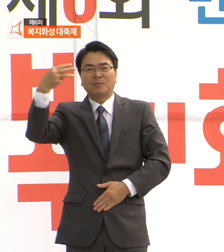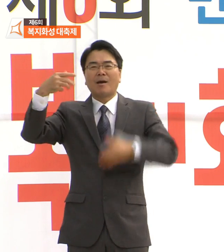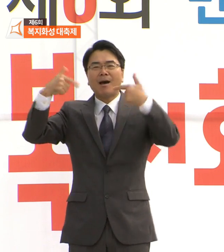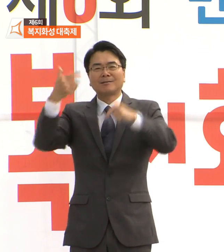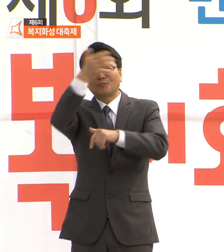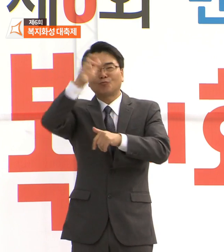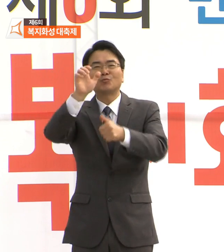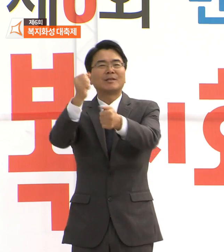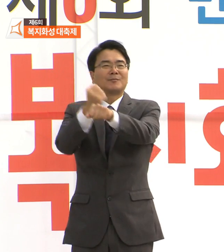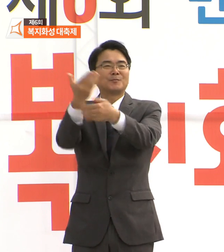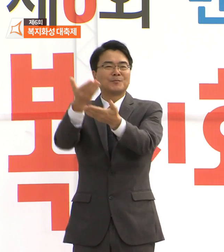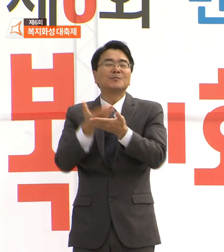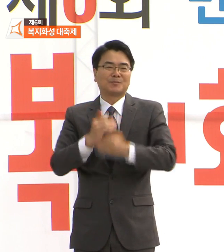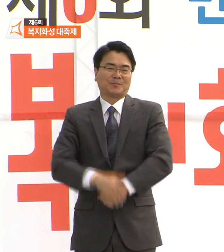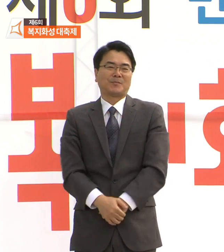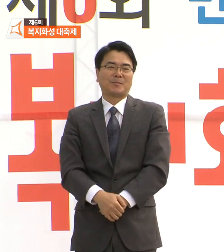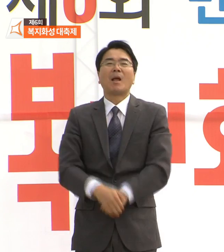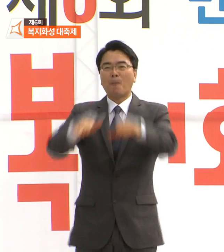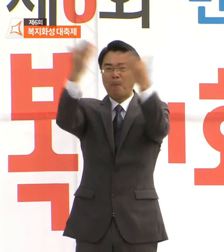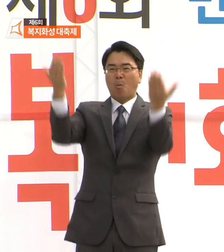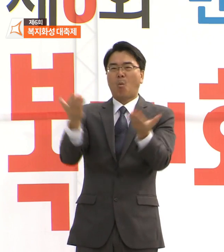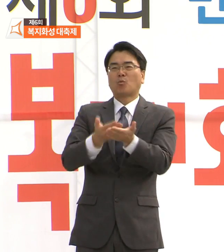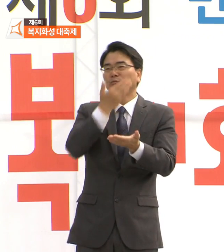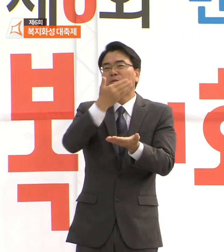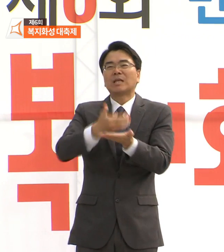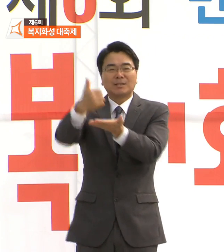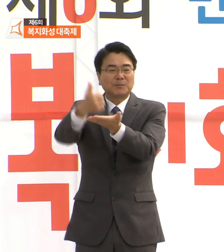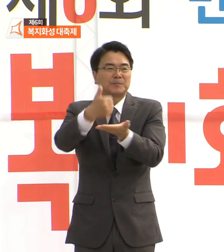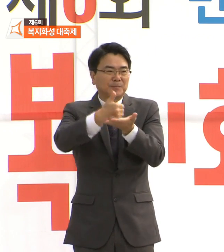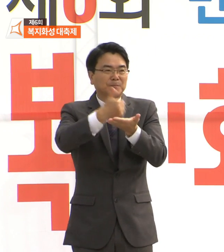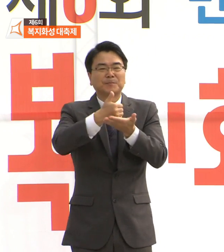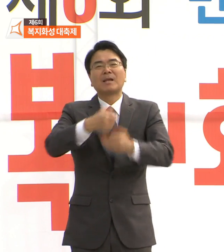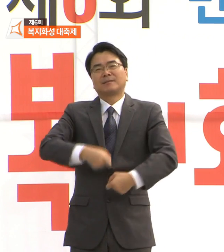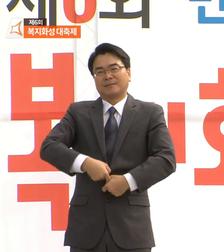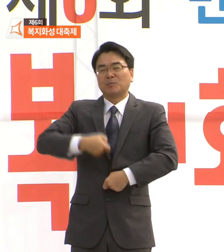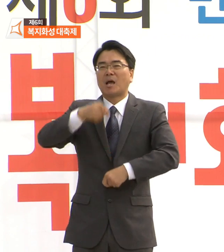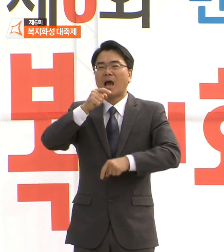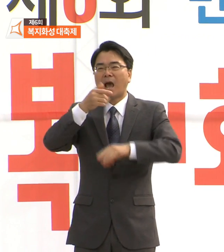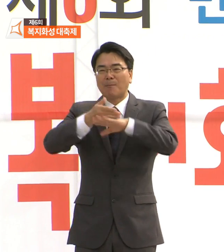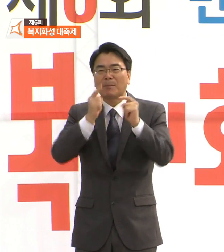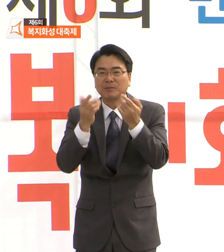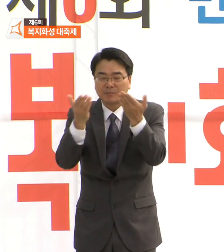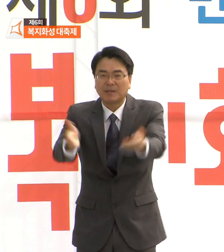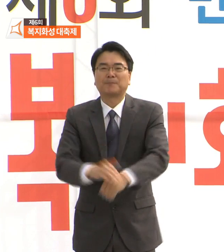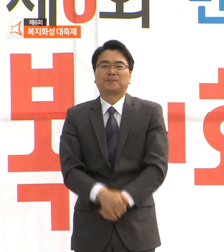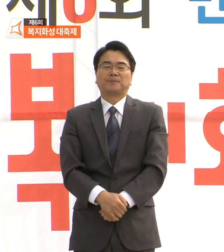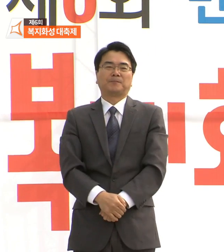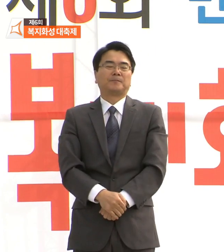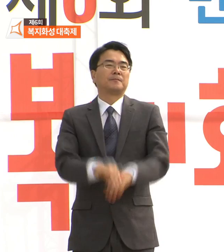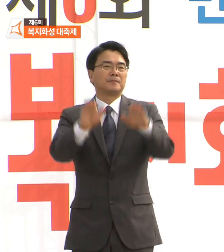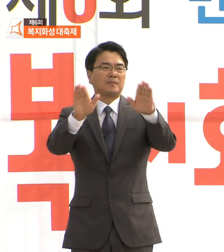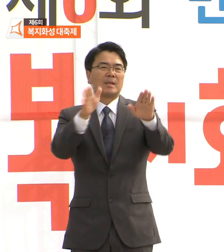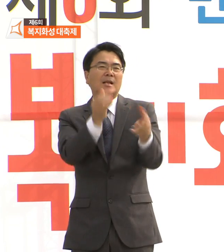후원해주고 계신데 우리 홍 부단장님, 모든 내 기빈 여러분들께 진심으로 감사의 말씀을 드립니다.